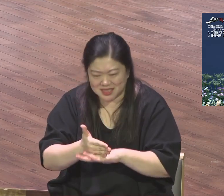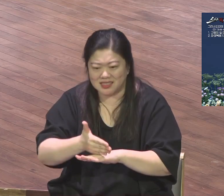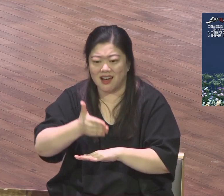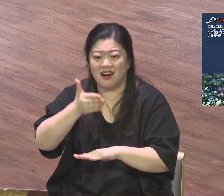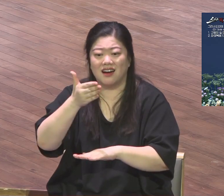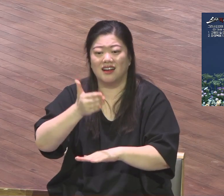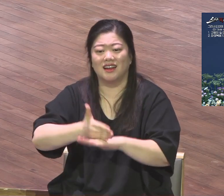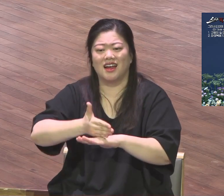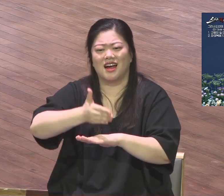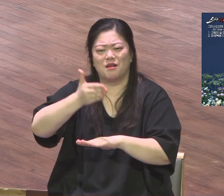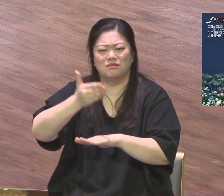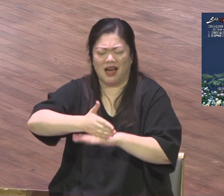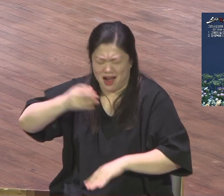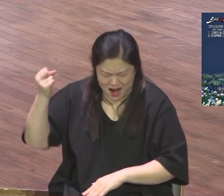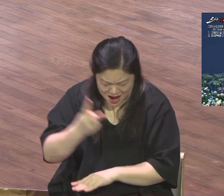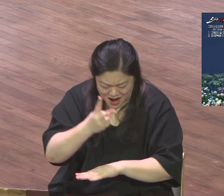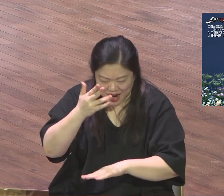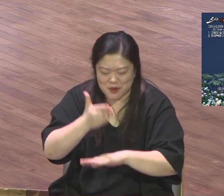감사합니다,